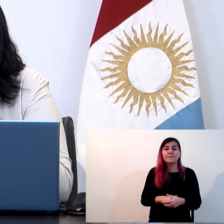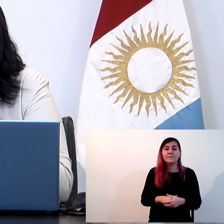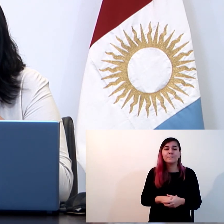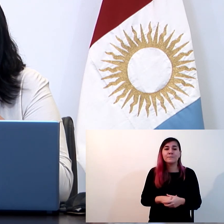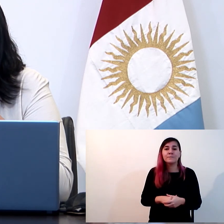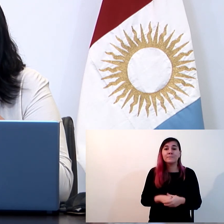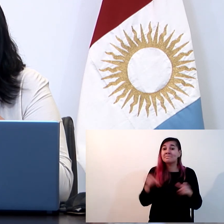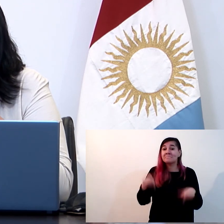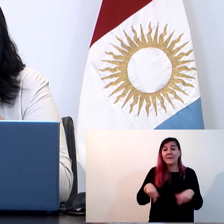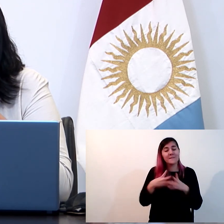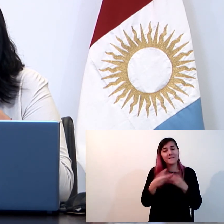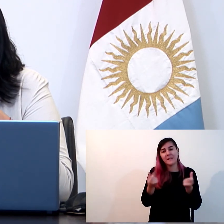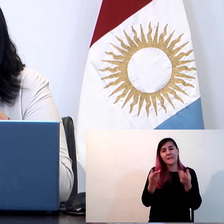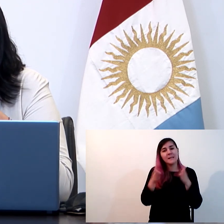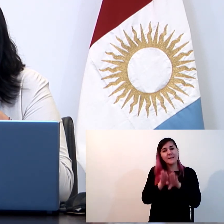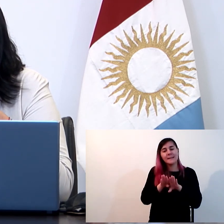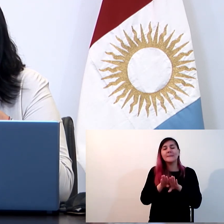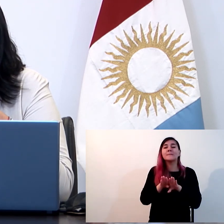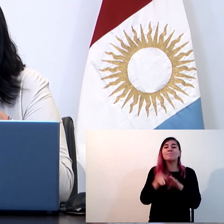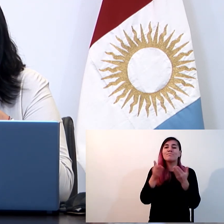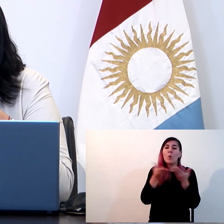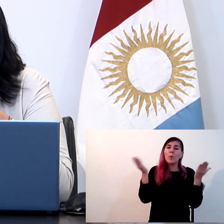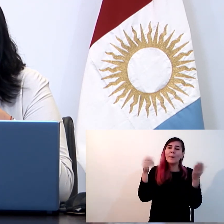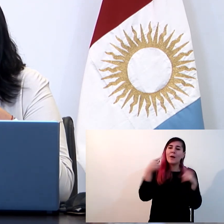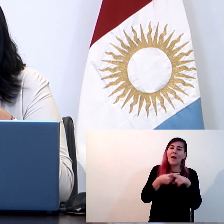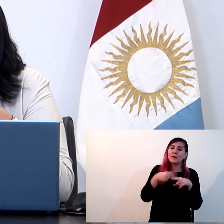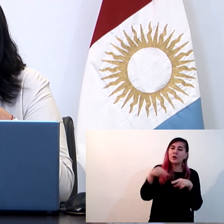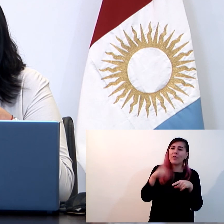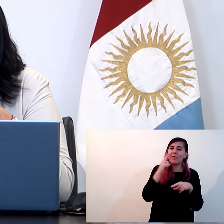vamos a dar por cerrado el acto público del día de la fecha.